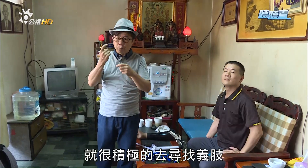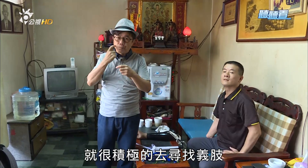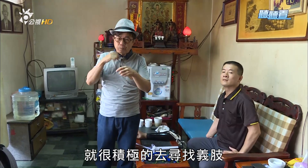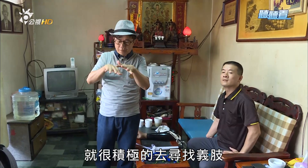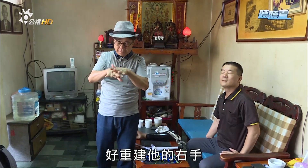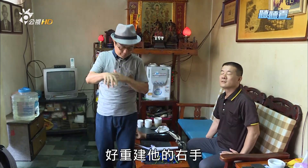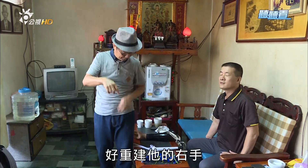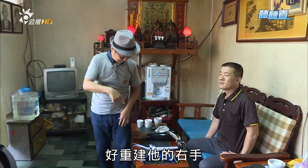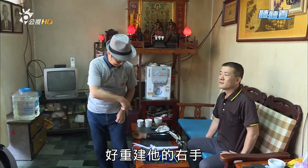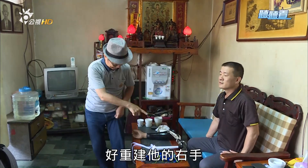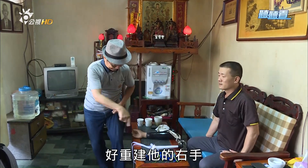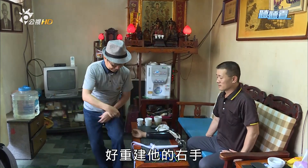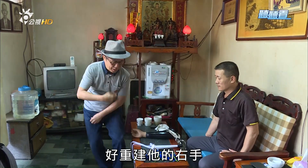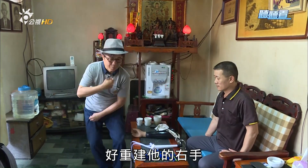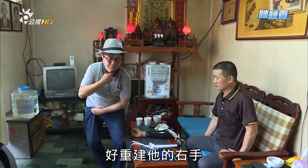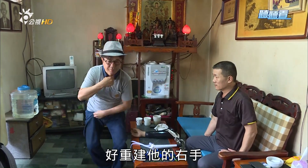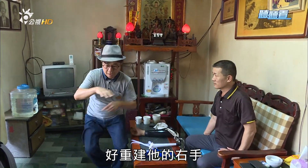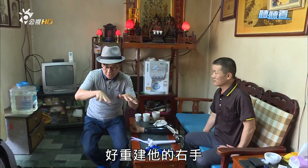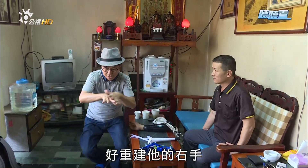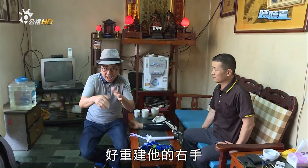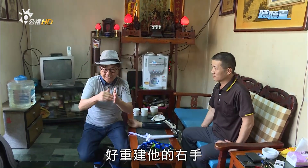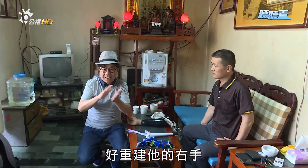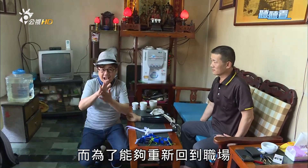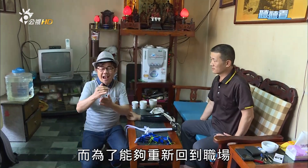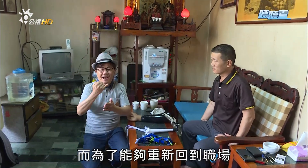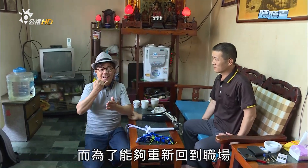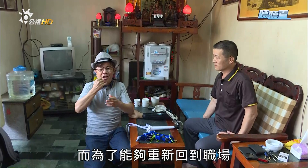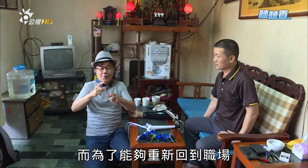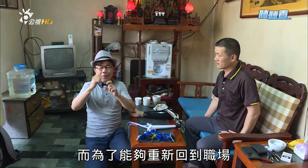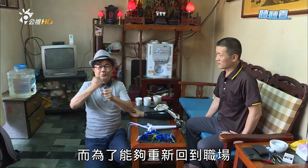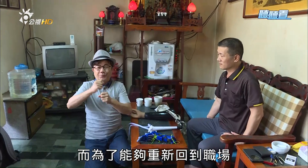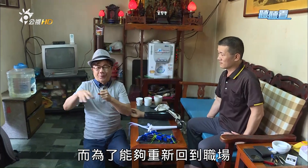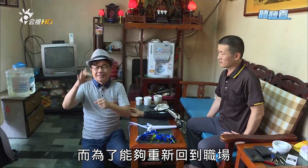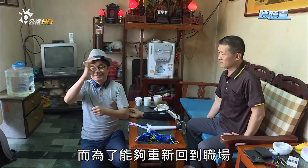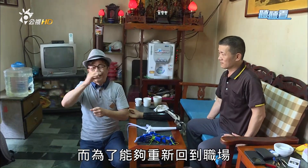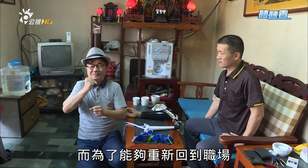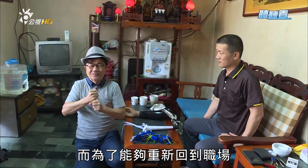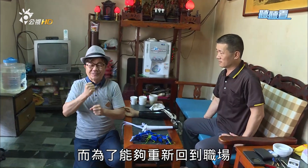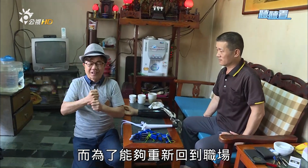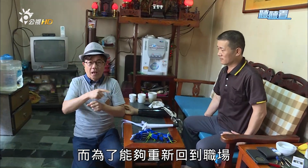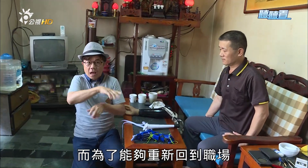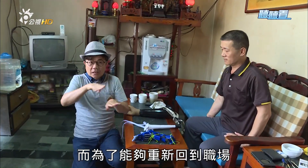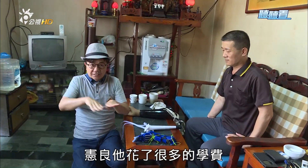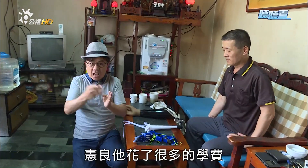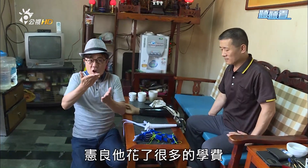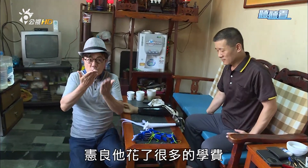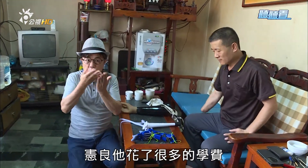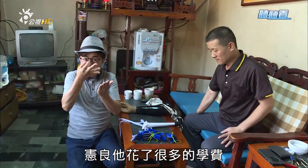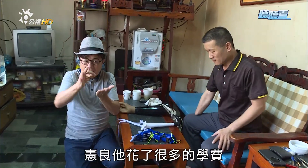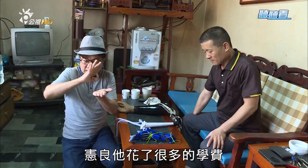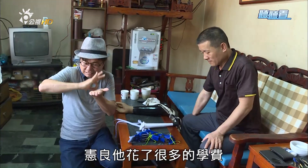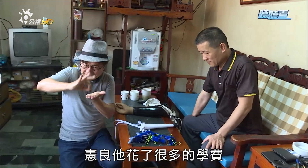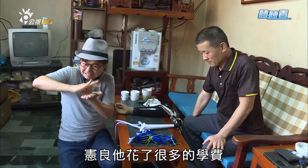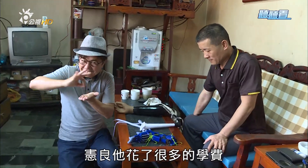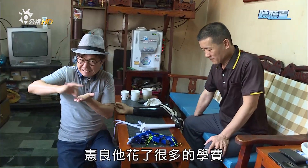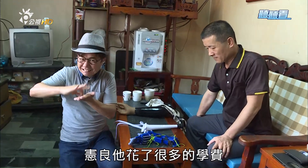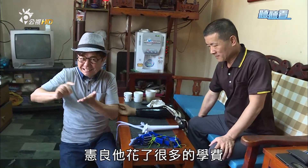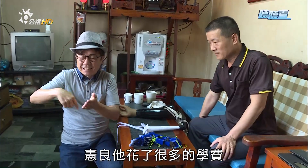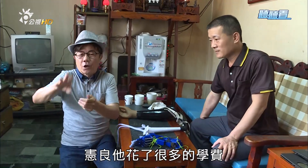只好重建他的右手。而为了能够重新回到职场啊，宪良呢，他花了很多的学